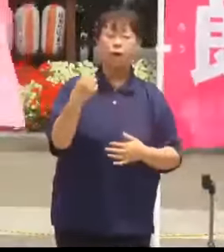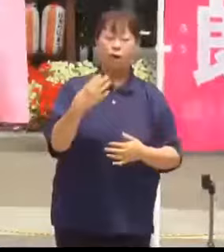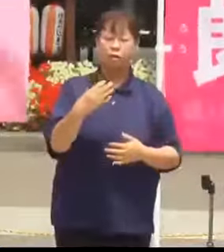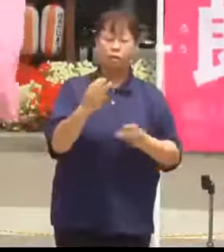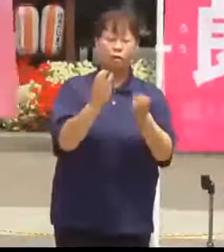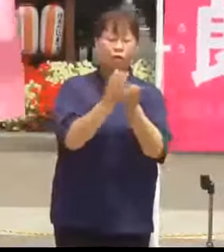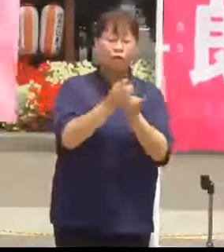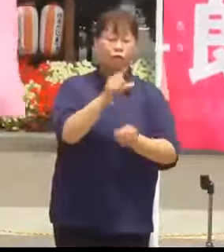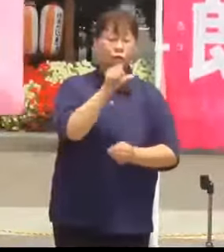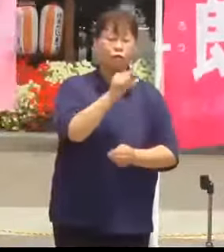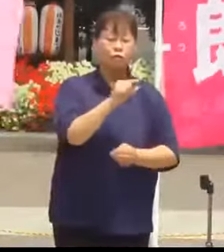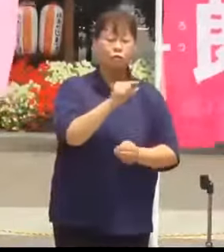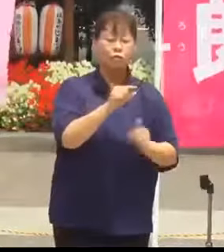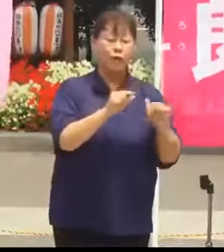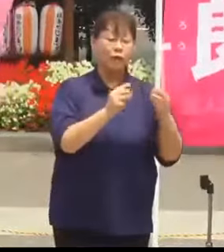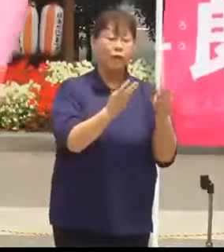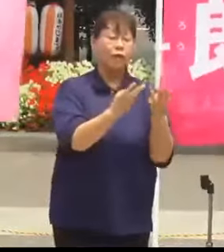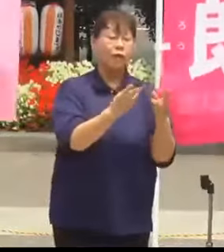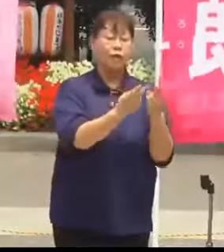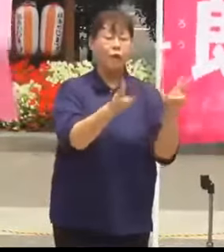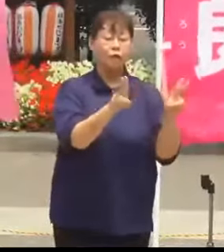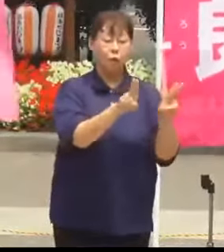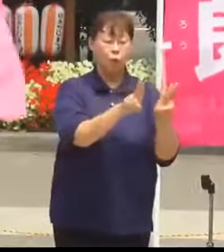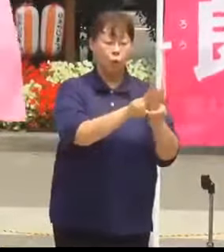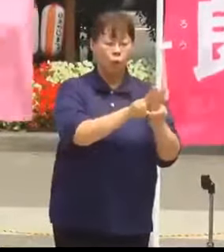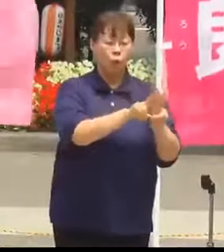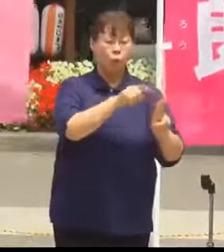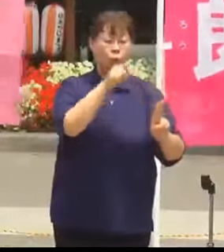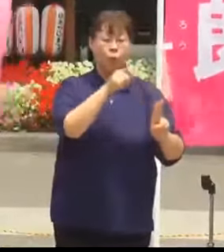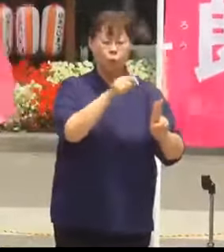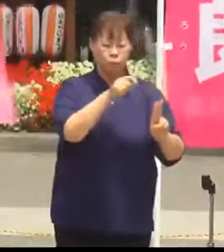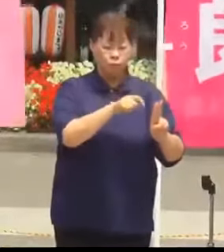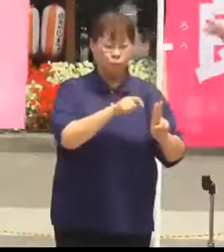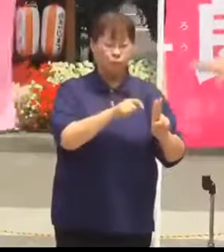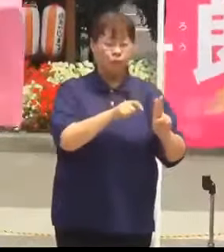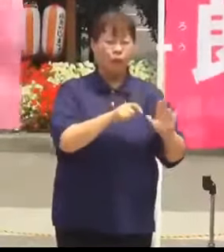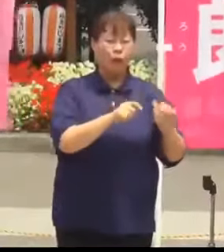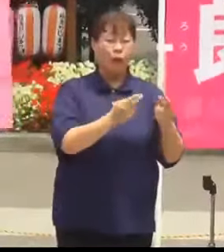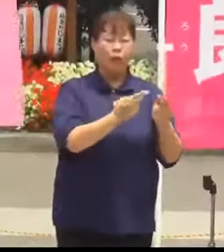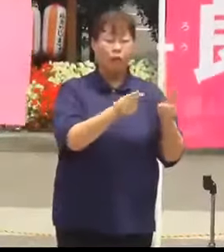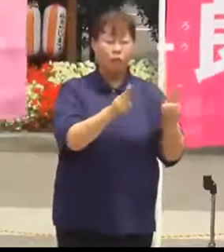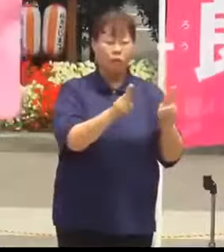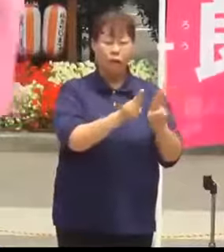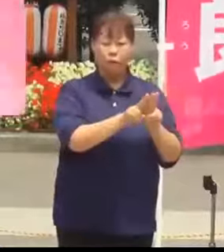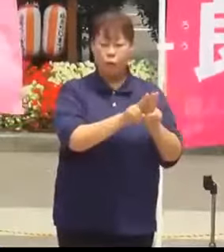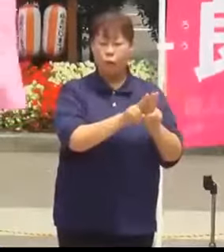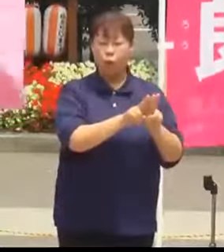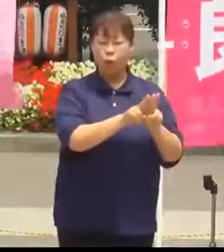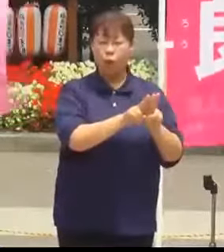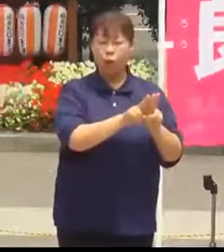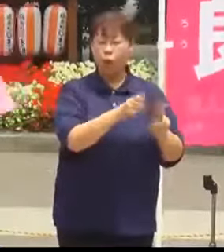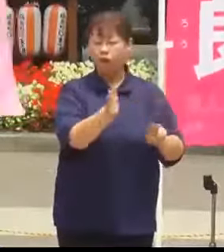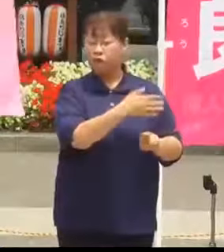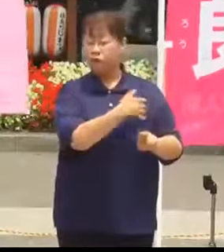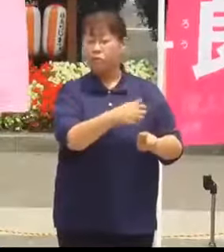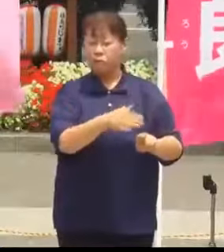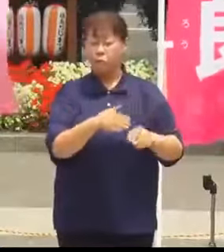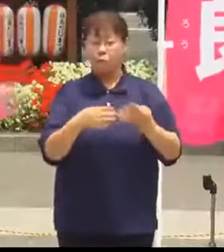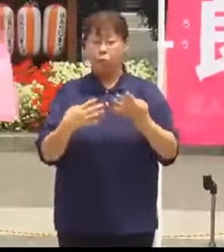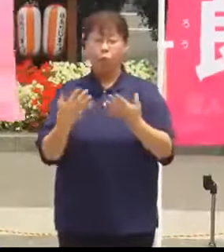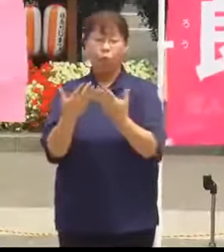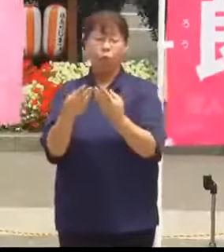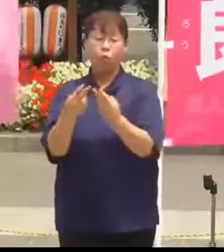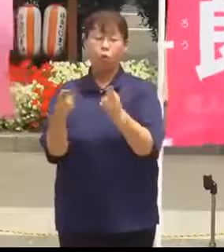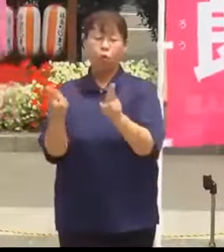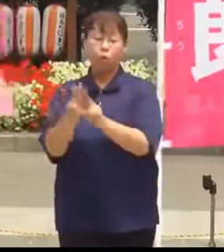すぎるやと野党の存在なくても与党側の数だけですべての委員会を